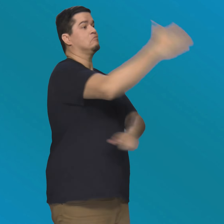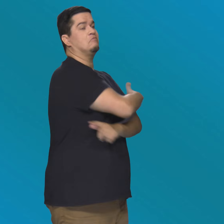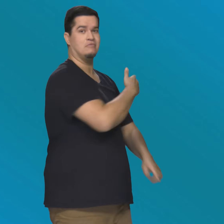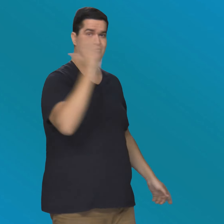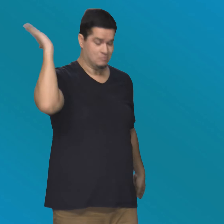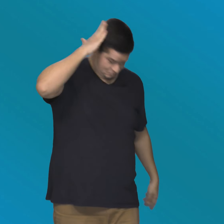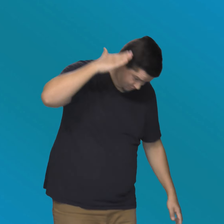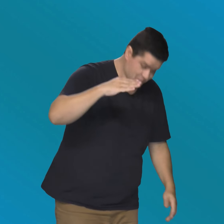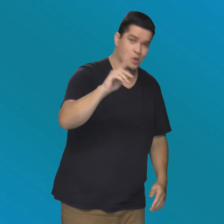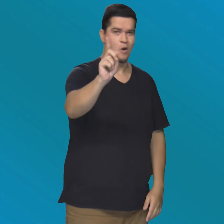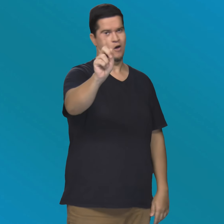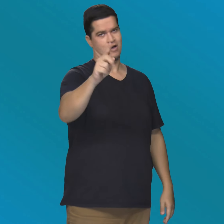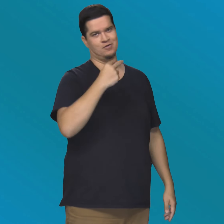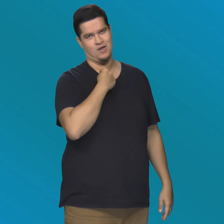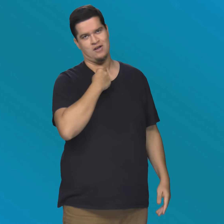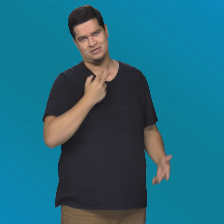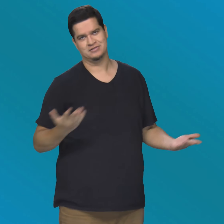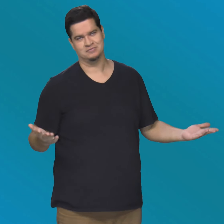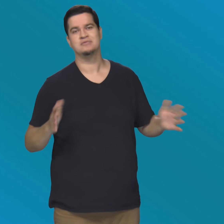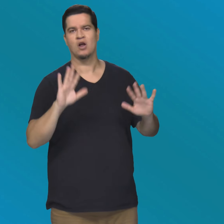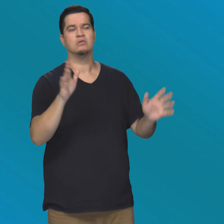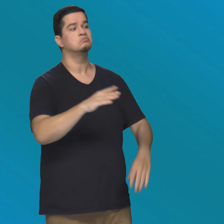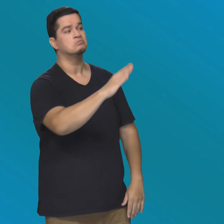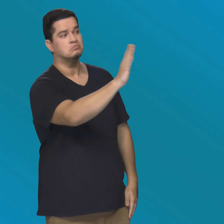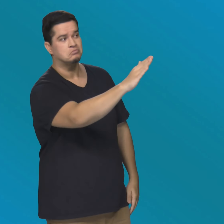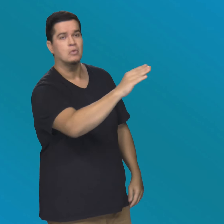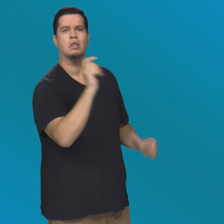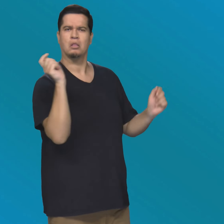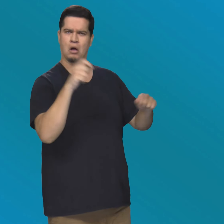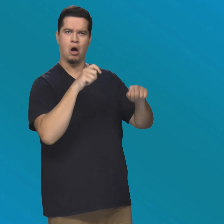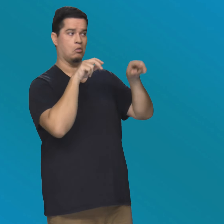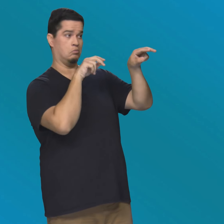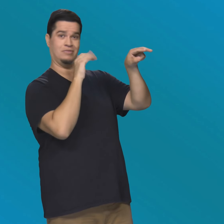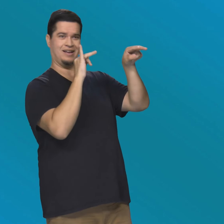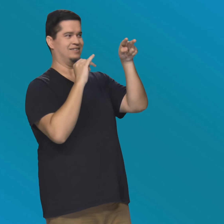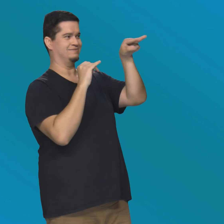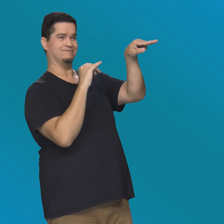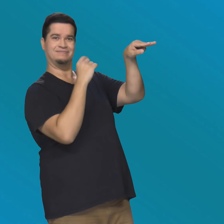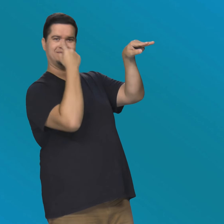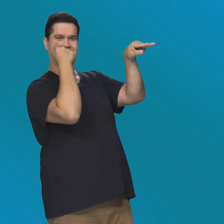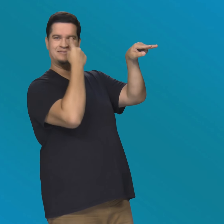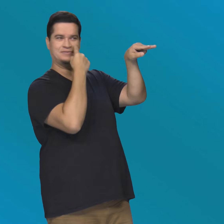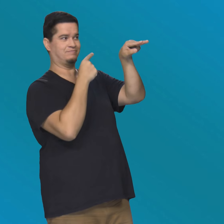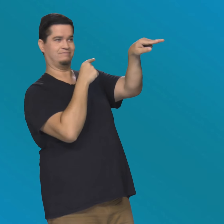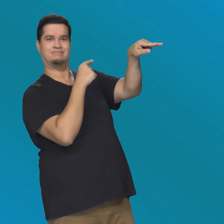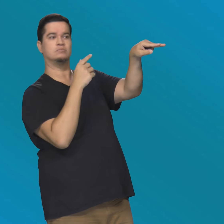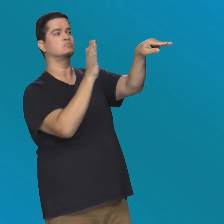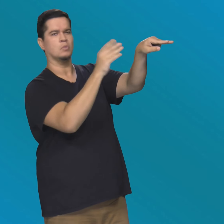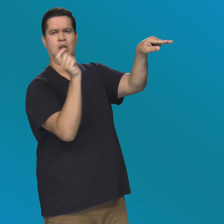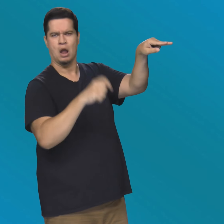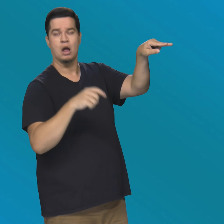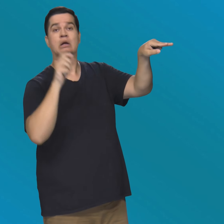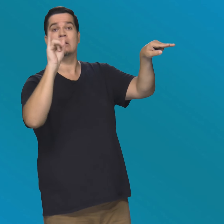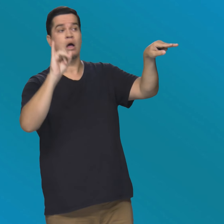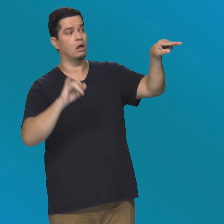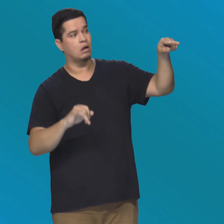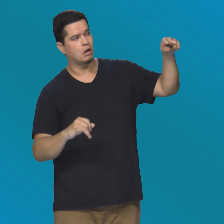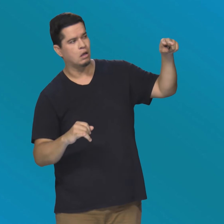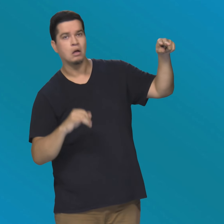dá um Peteleco na pessoa um toque leve simples se a pessoa estiver de costas você pode tentar